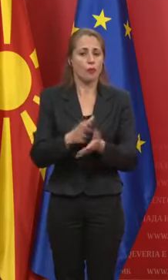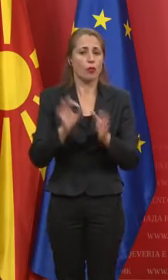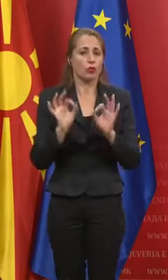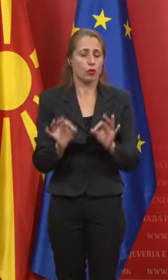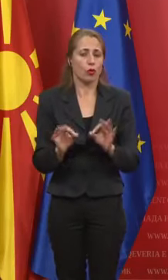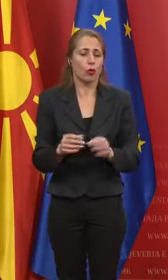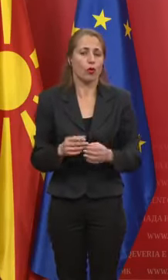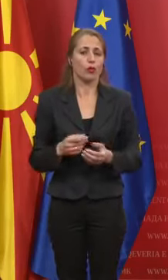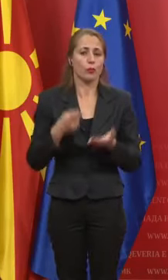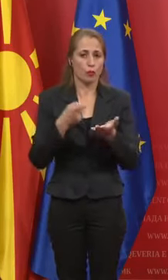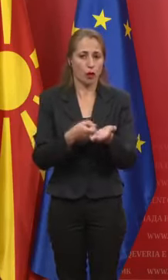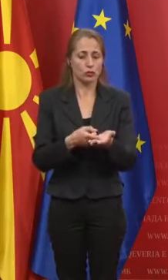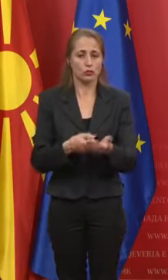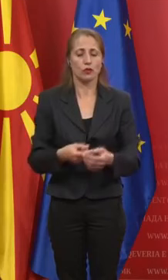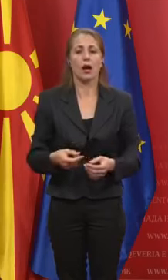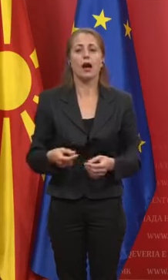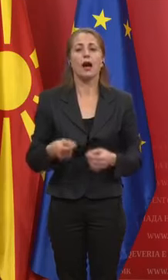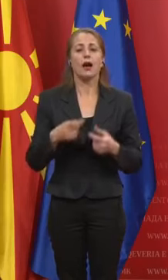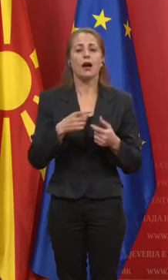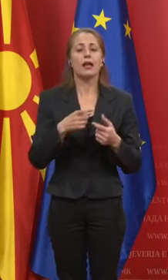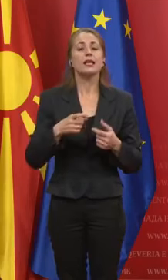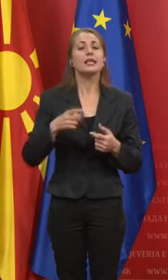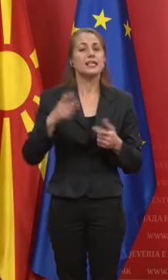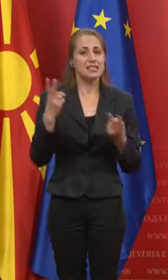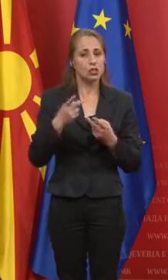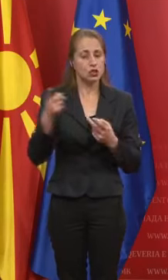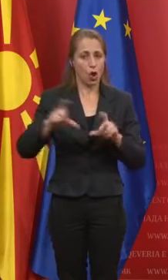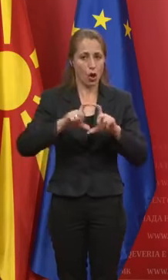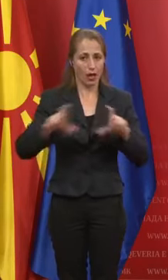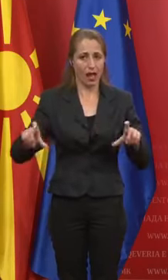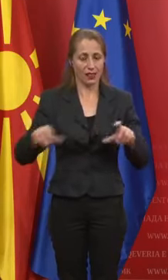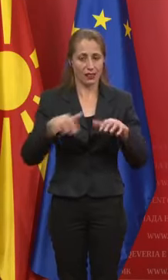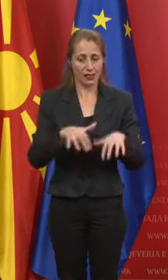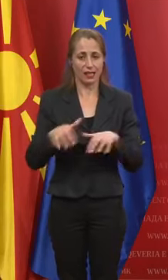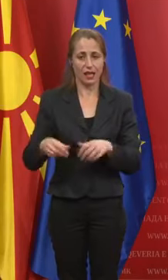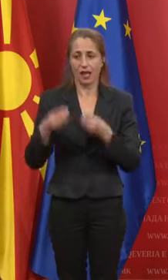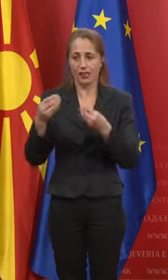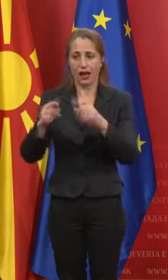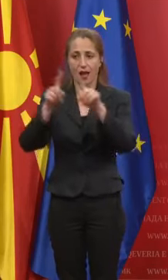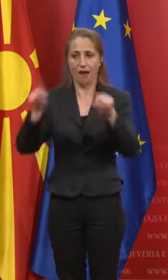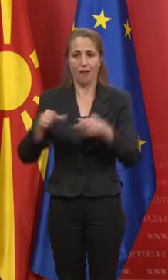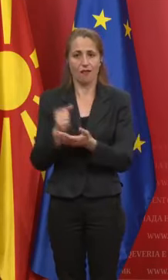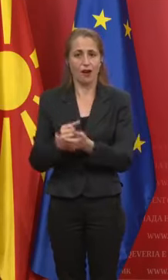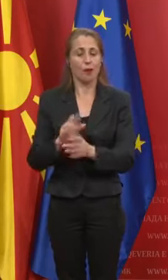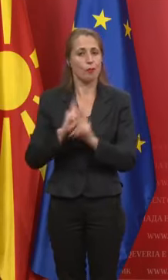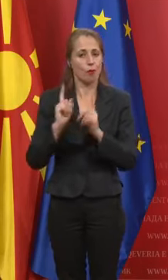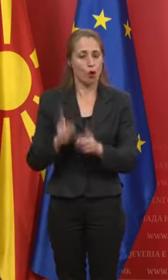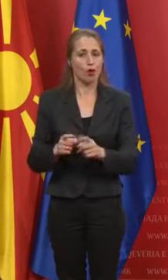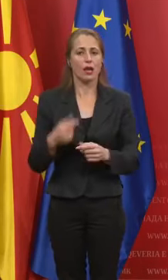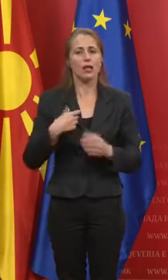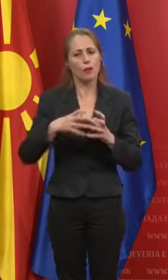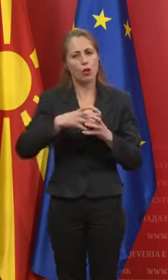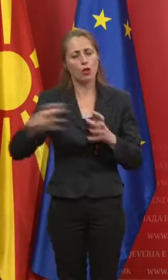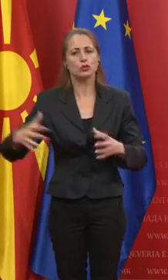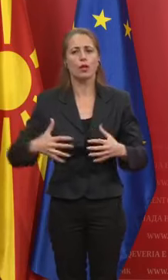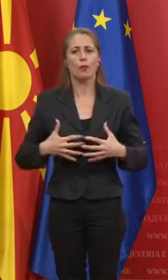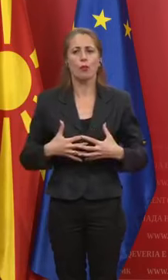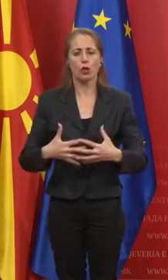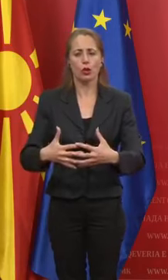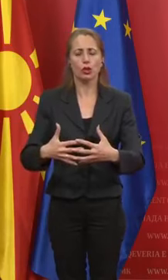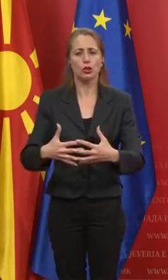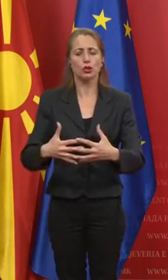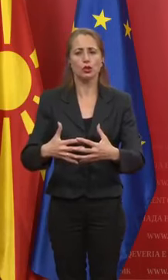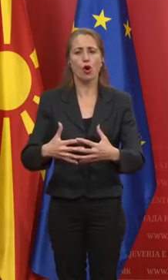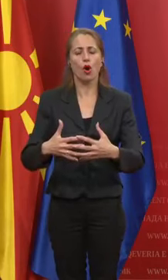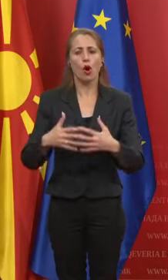меѓу другото и во градинките. Ние го продолживме породилното отсутство за